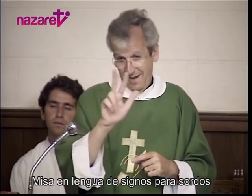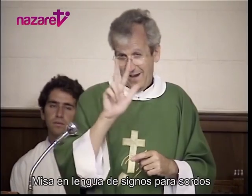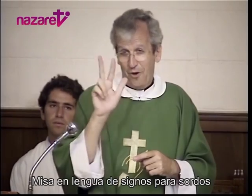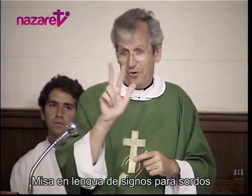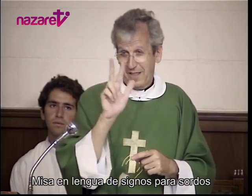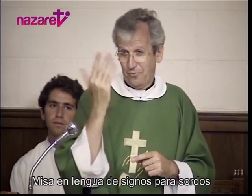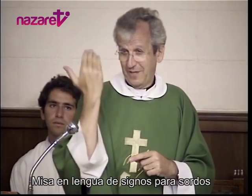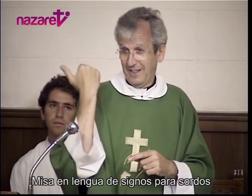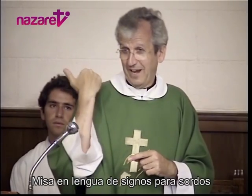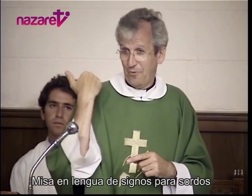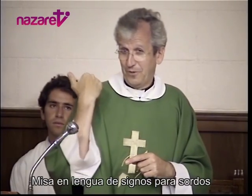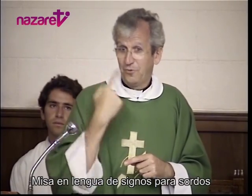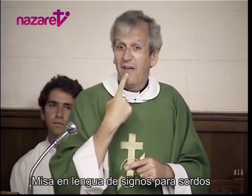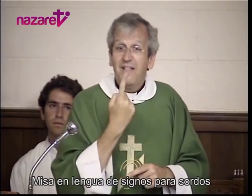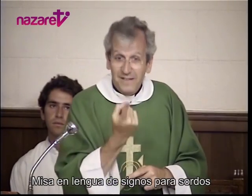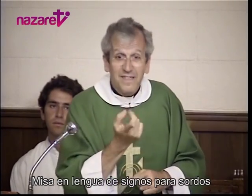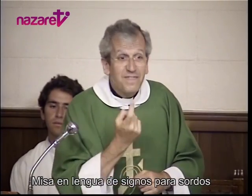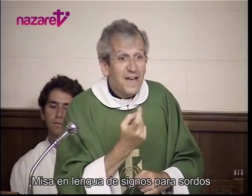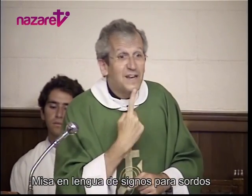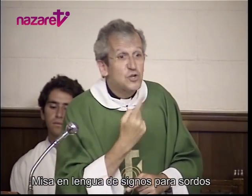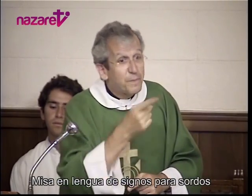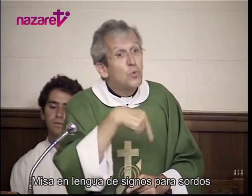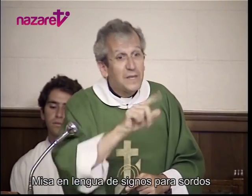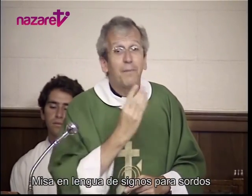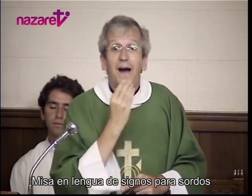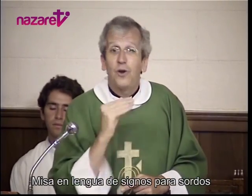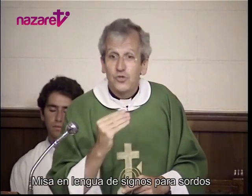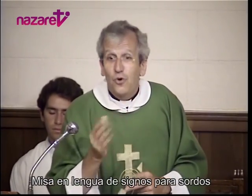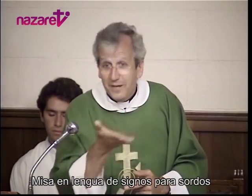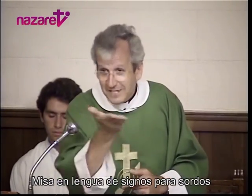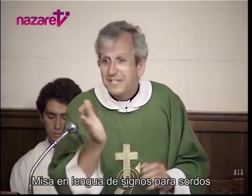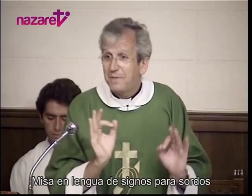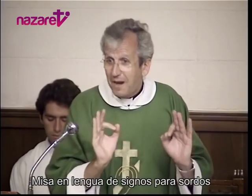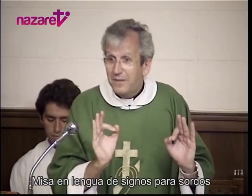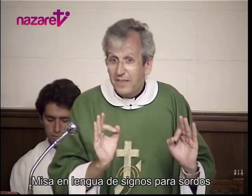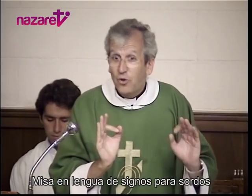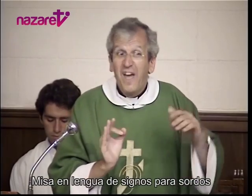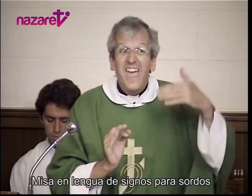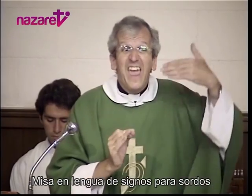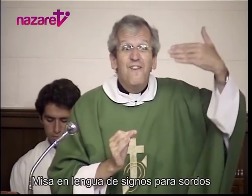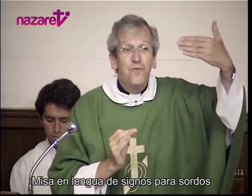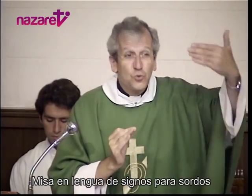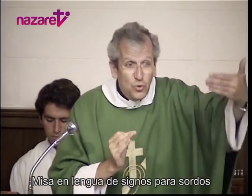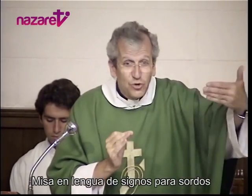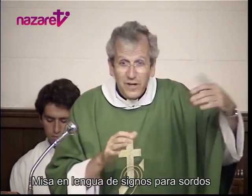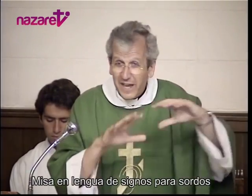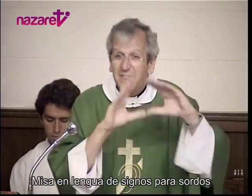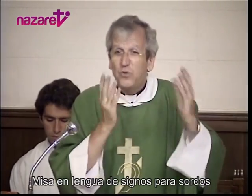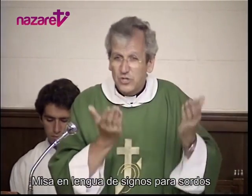la Jornada Mundial de la Juventud, le decía, nos preguntaba a los jóvenes, especialmente diciendo, el futuro de nuestro